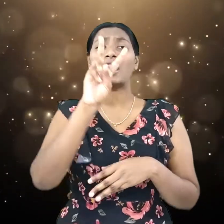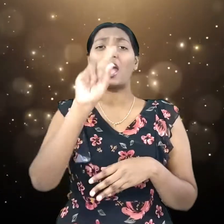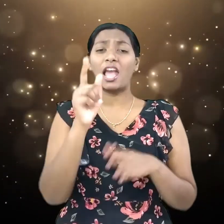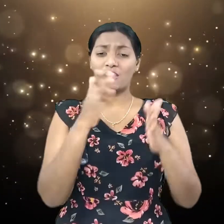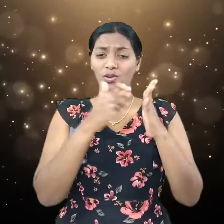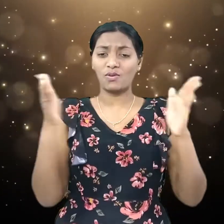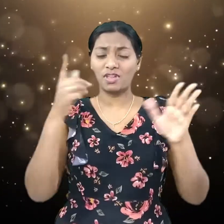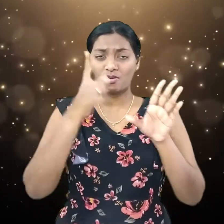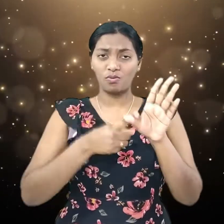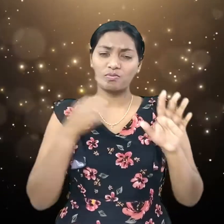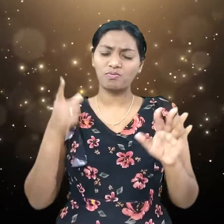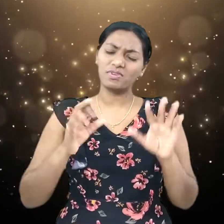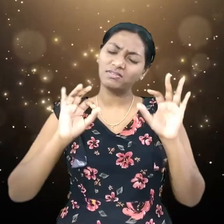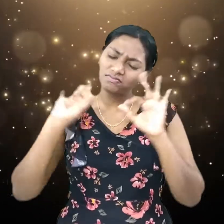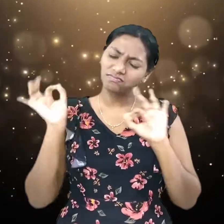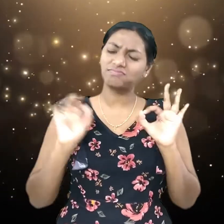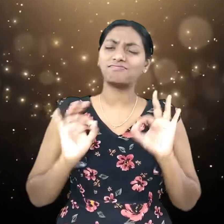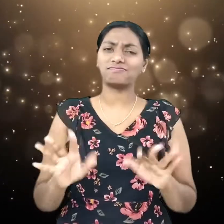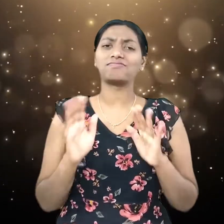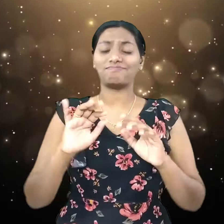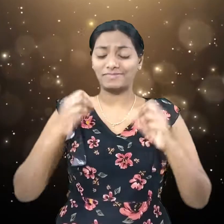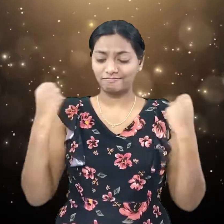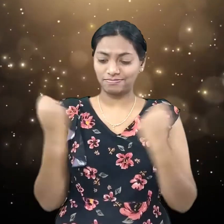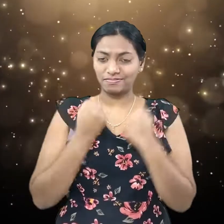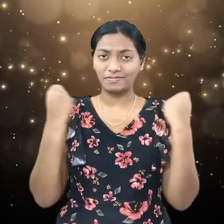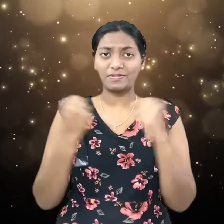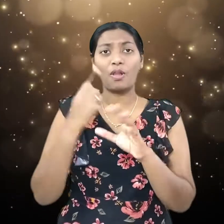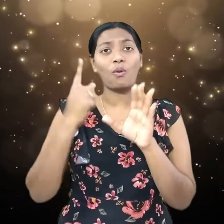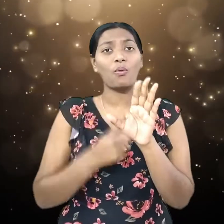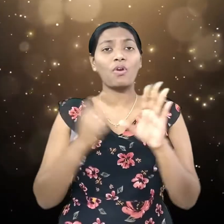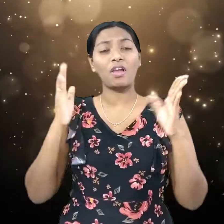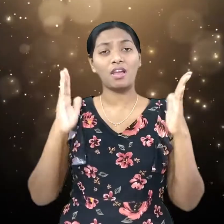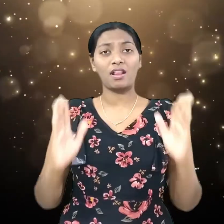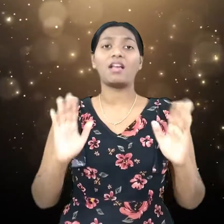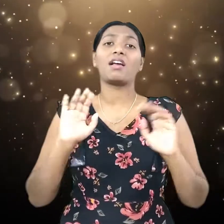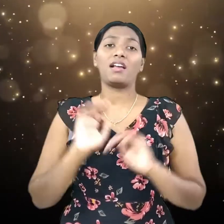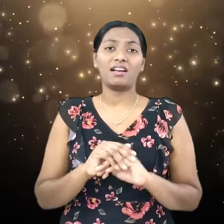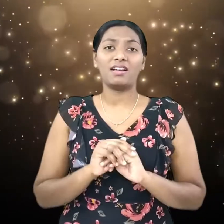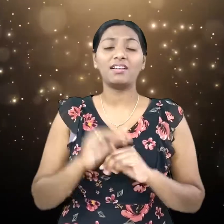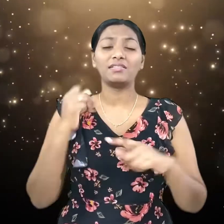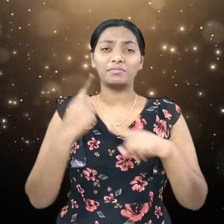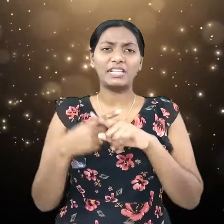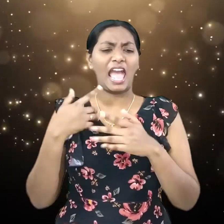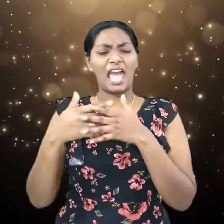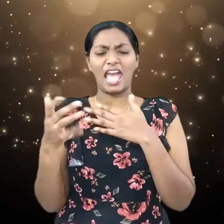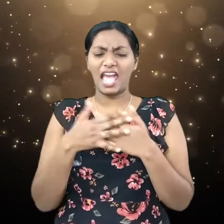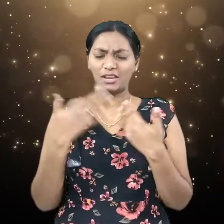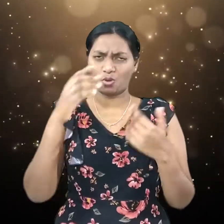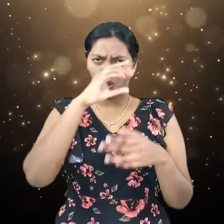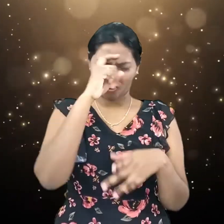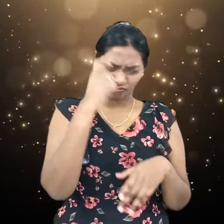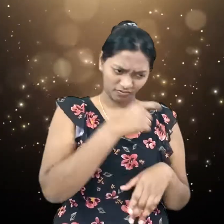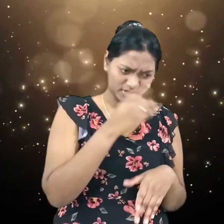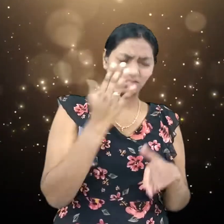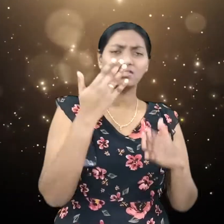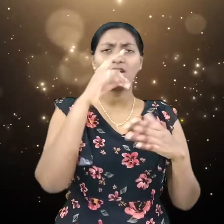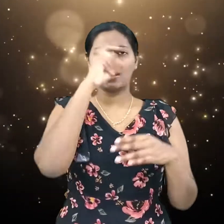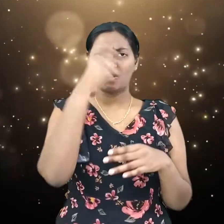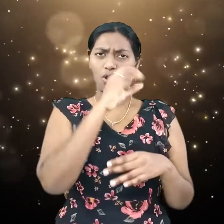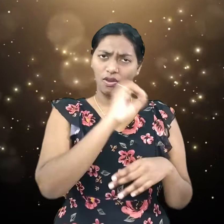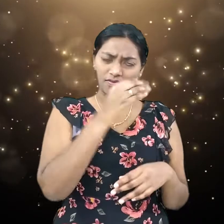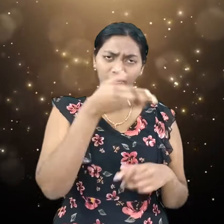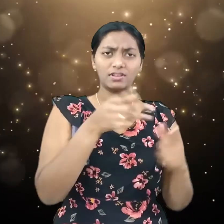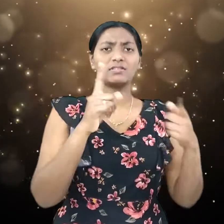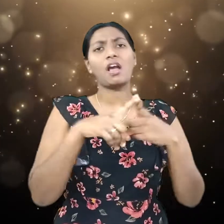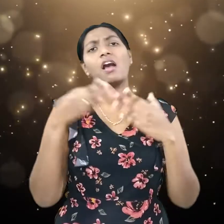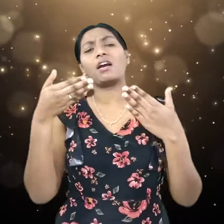हम तैयार है यीशु मसीह के नाम में। अल ई जका बज जहों त्रकास ए ई अजार रे की अकबर लदा